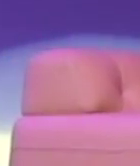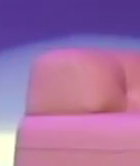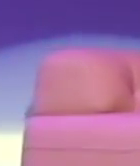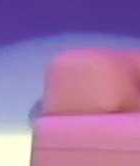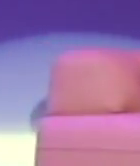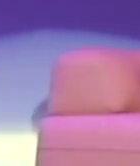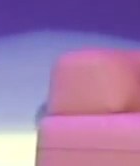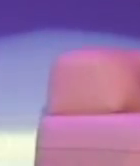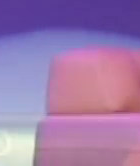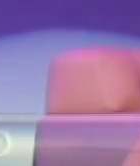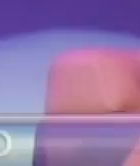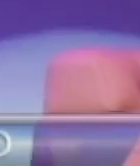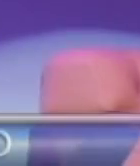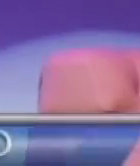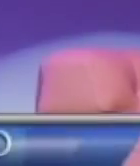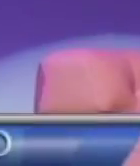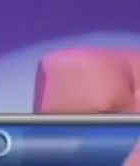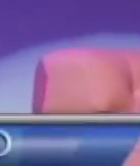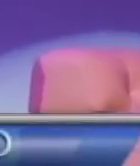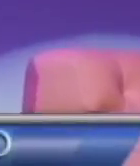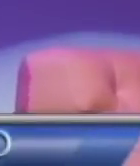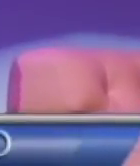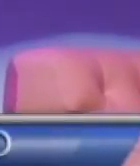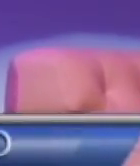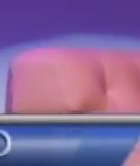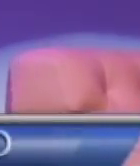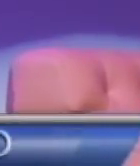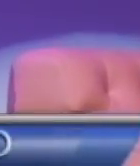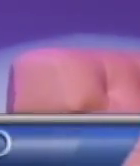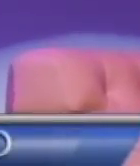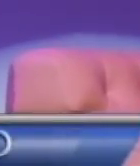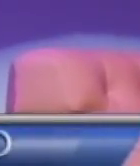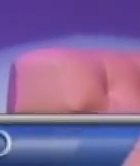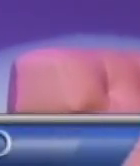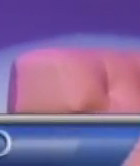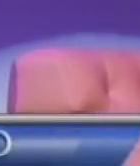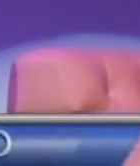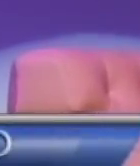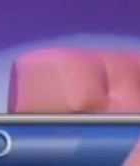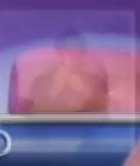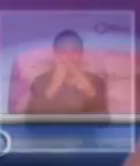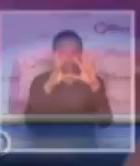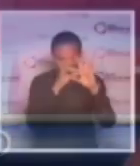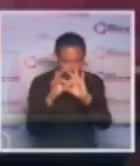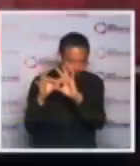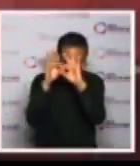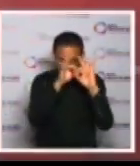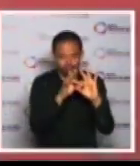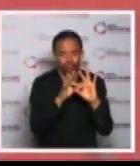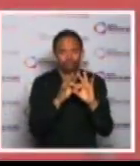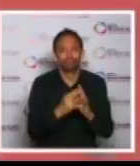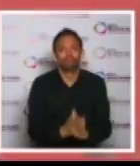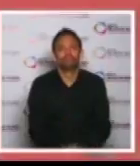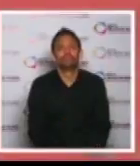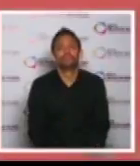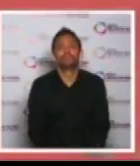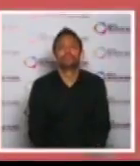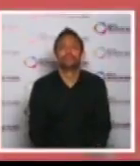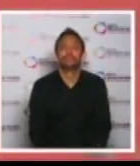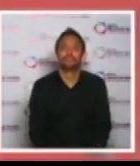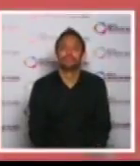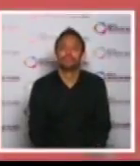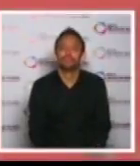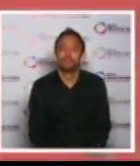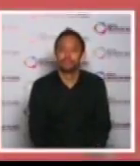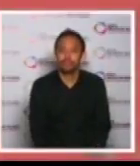times. But the truth is that we are all travelers. 3 veces al día